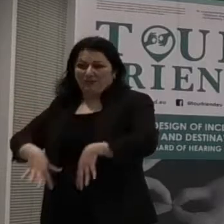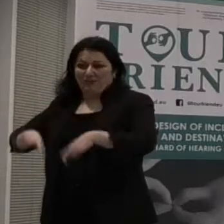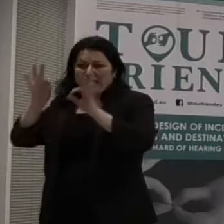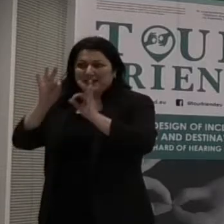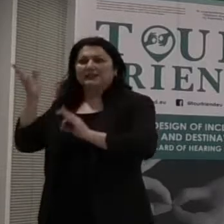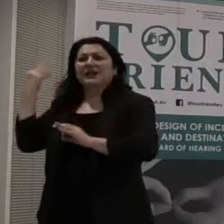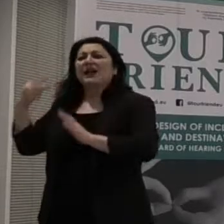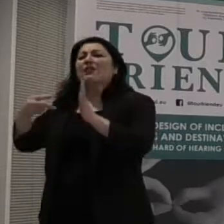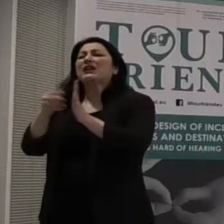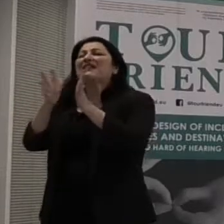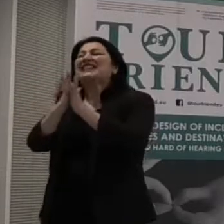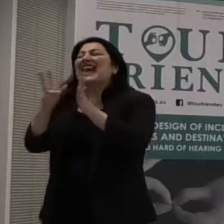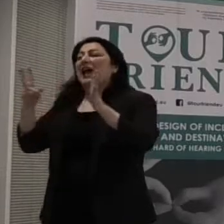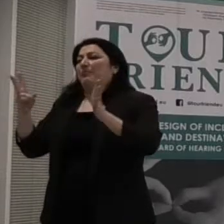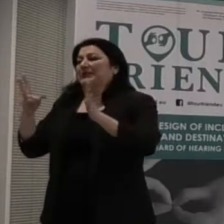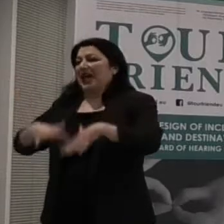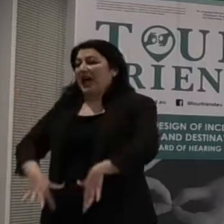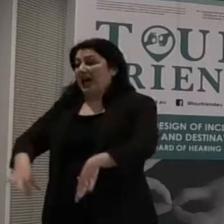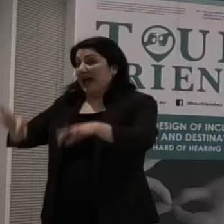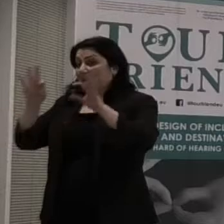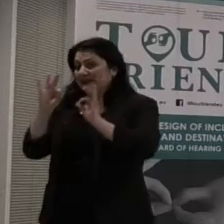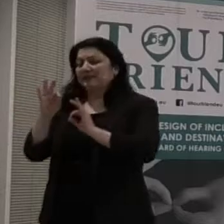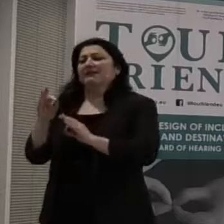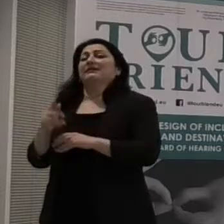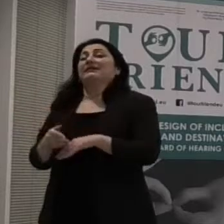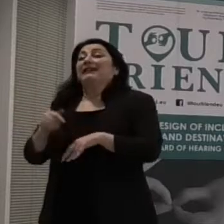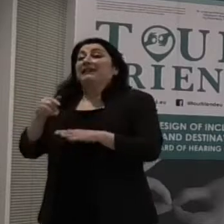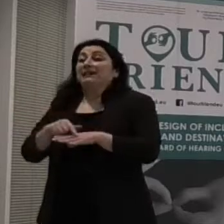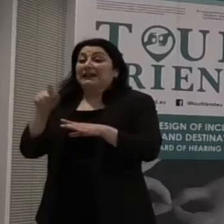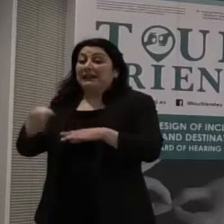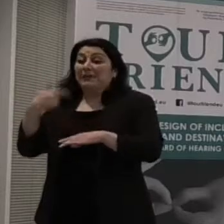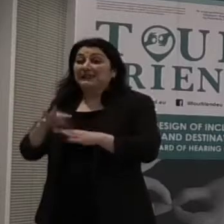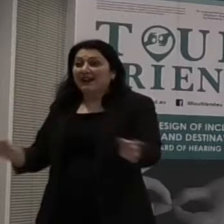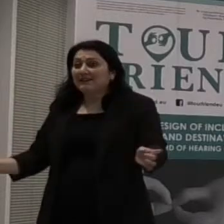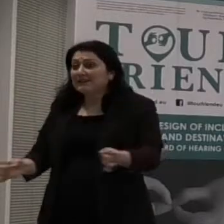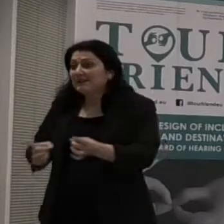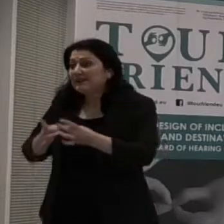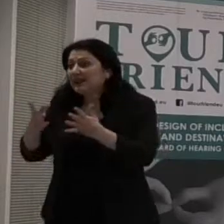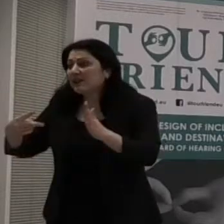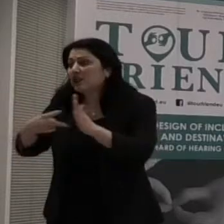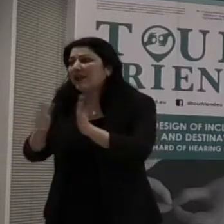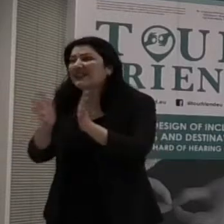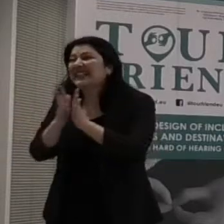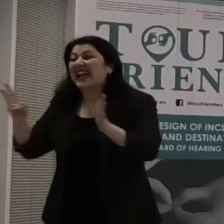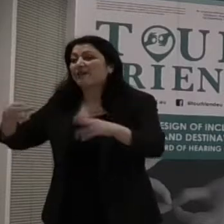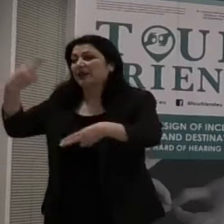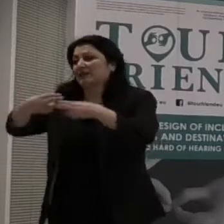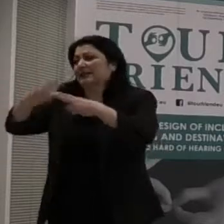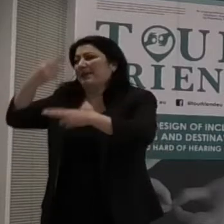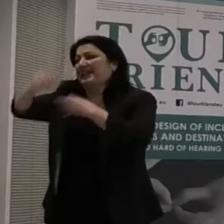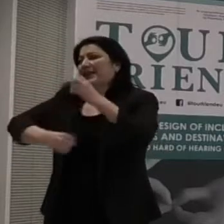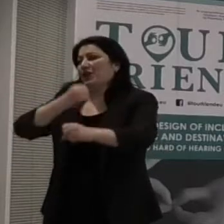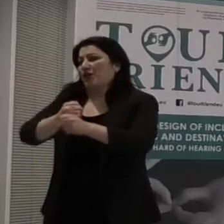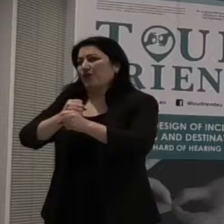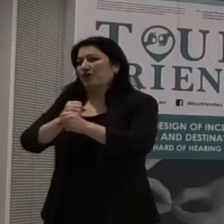ιδρύθηκε το 2017, και όπως μάθατε και πριν, το 2017 ήταν μια πάρα πολύ σημαντική χρονιά για την κοινότητα των